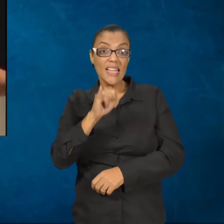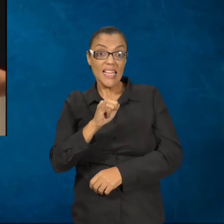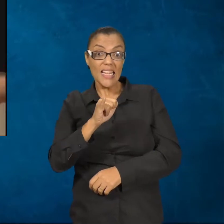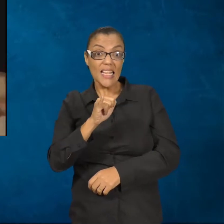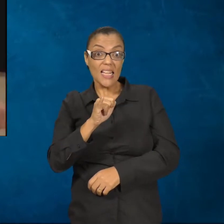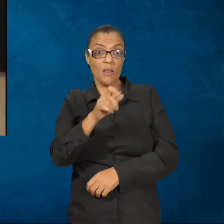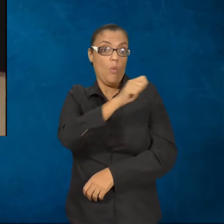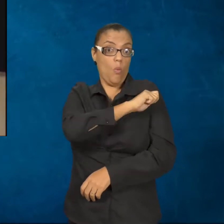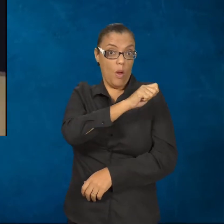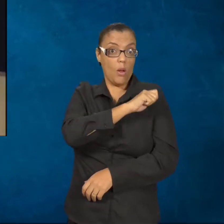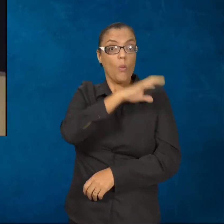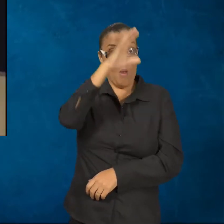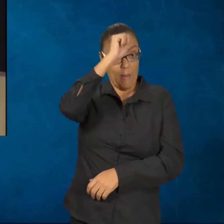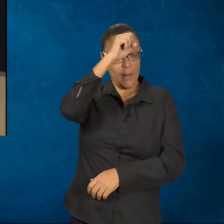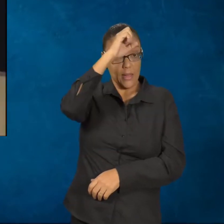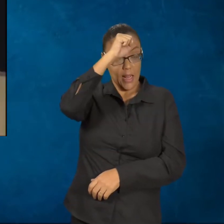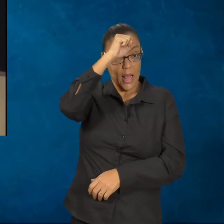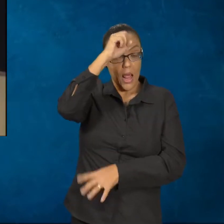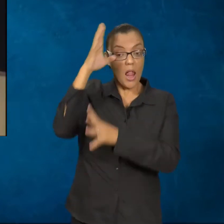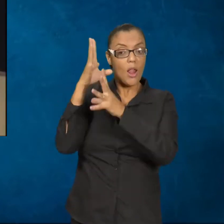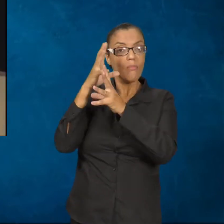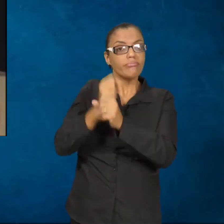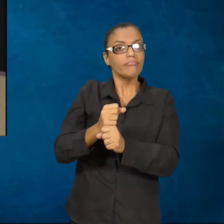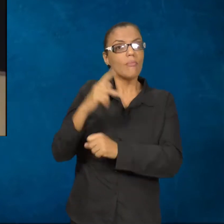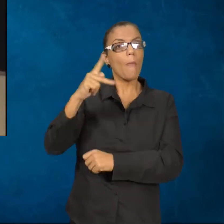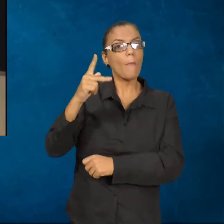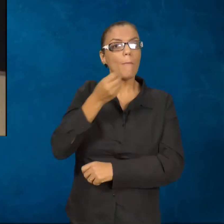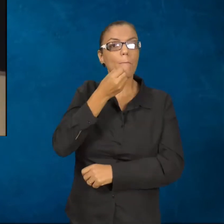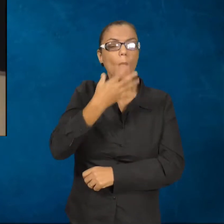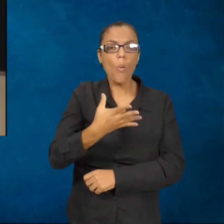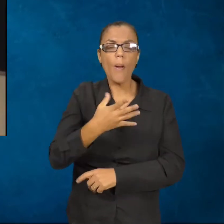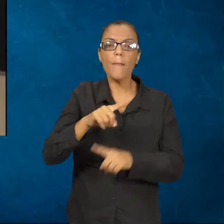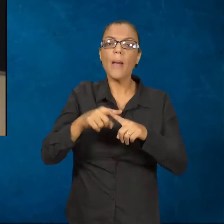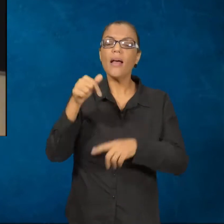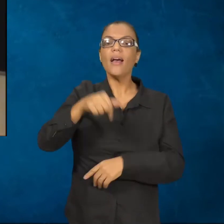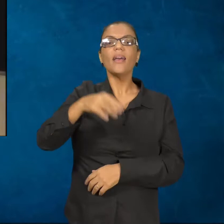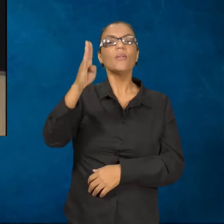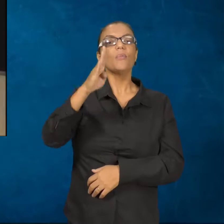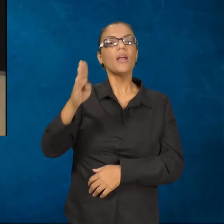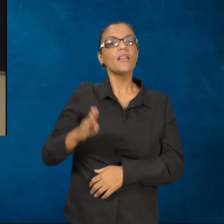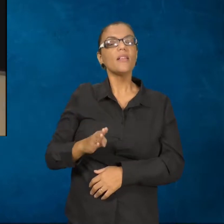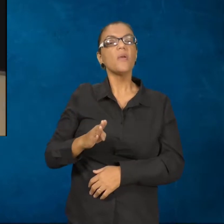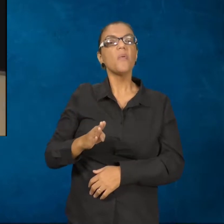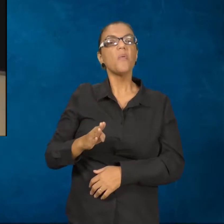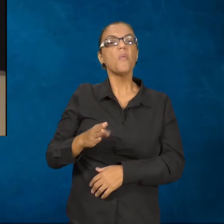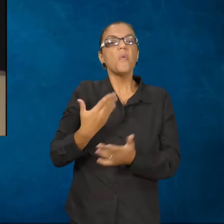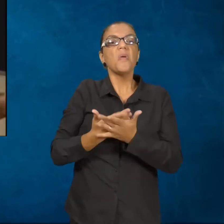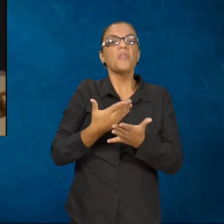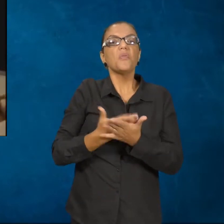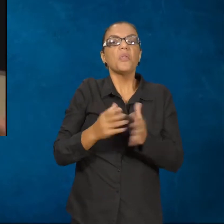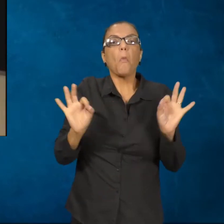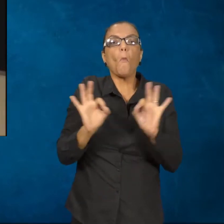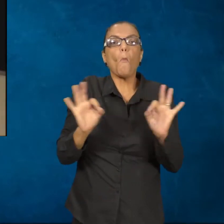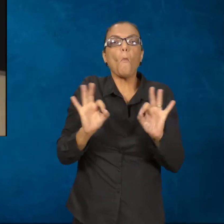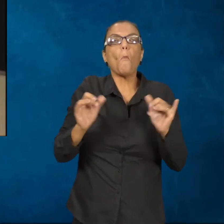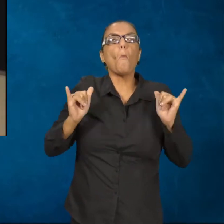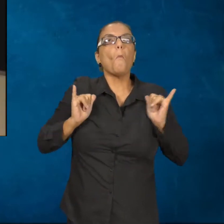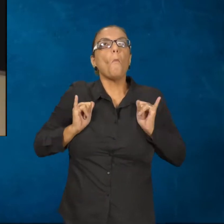aprender, é claro que ele tem uma boa nota. Mas no Brasil as pessoas conseguem tirar boas notas sem